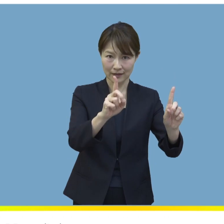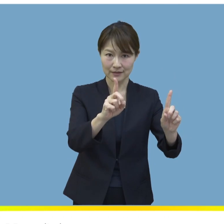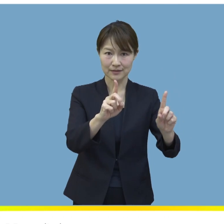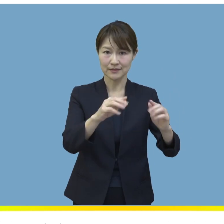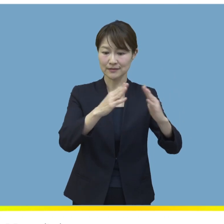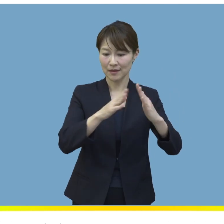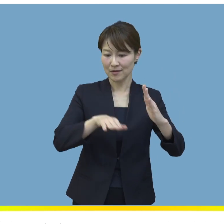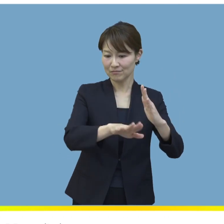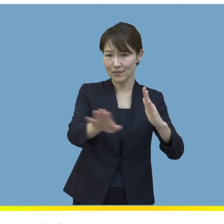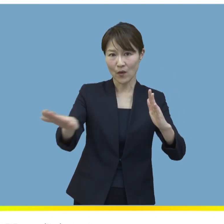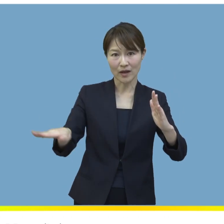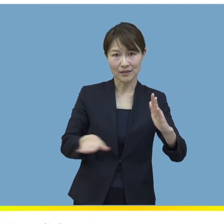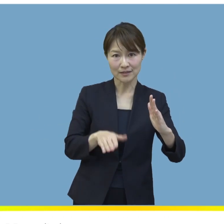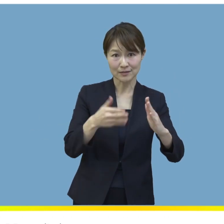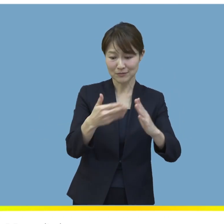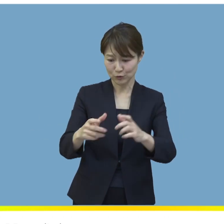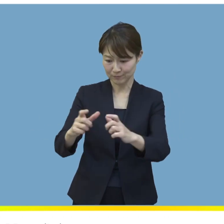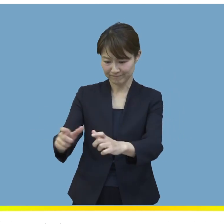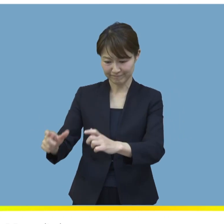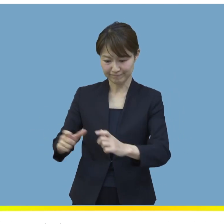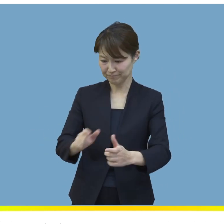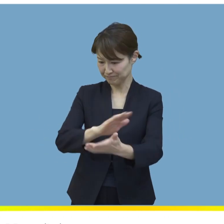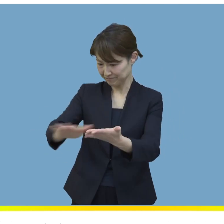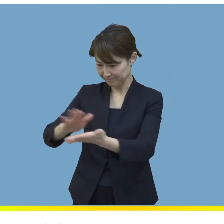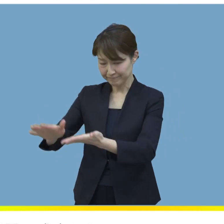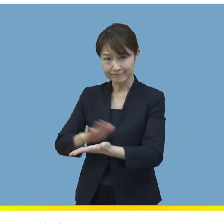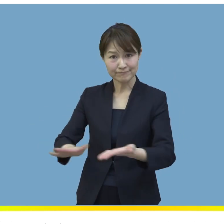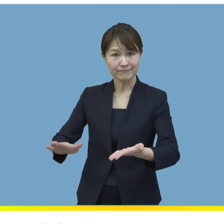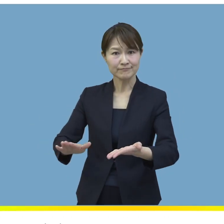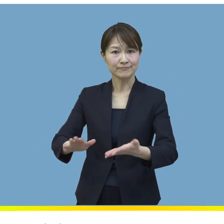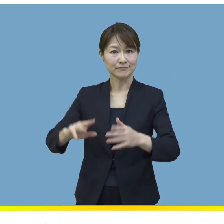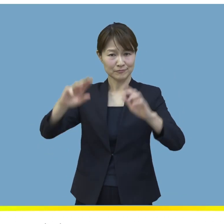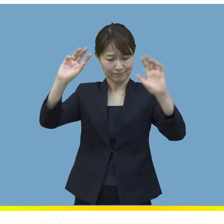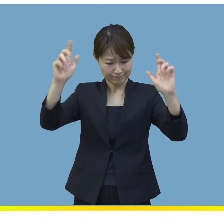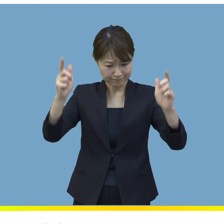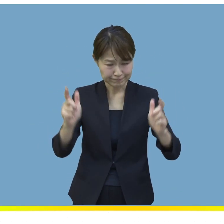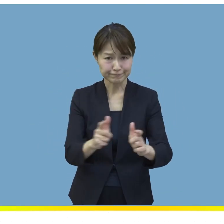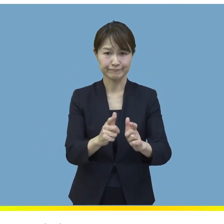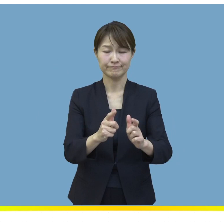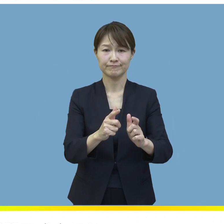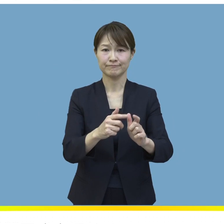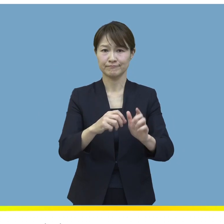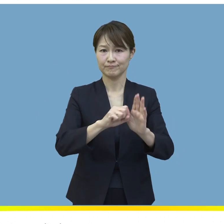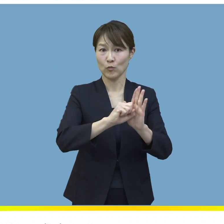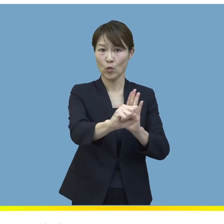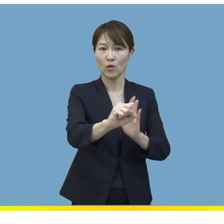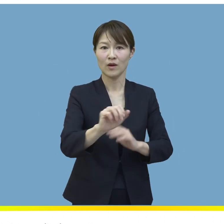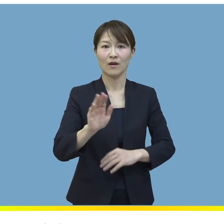な溜水をなくすことで蚊の発生を抑えられます